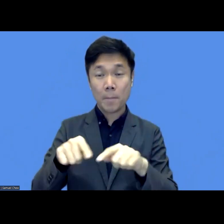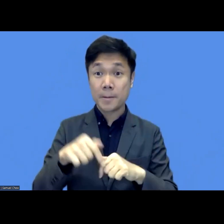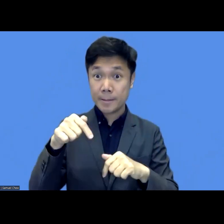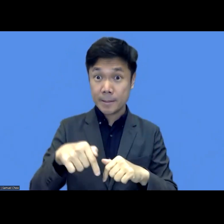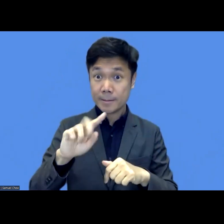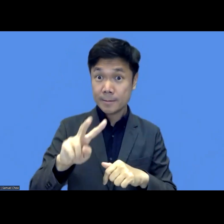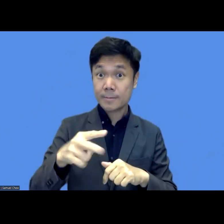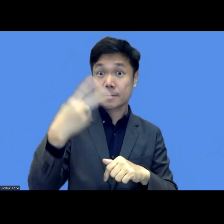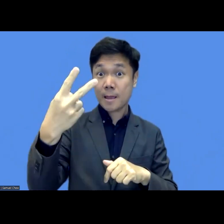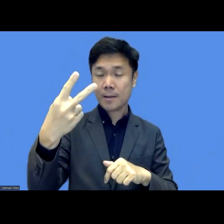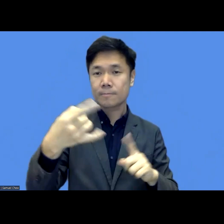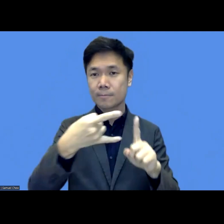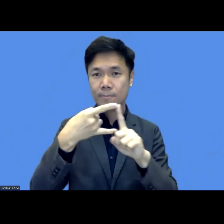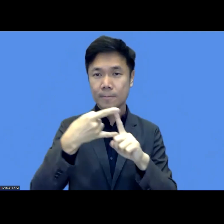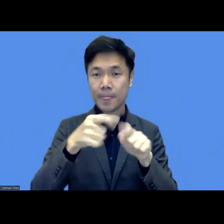28 de noviembre